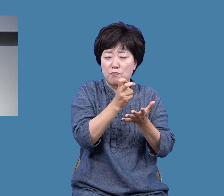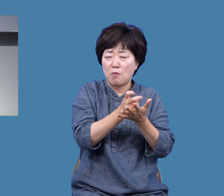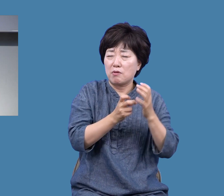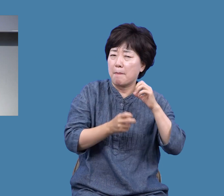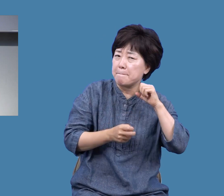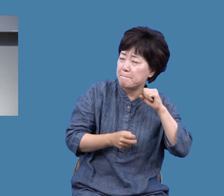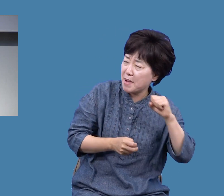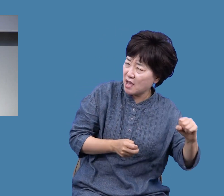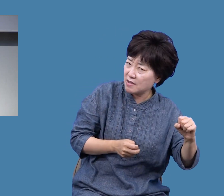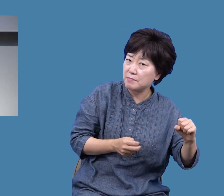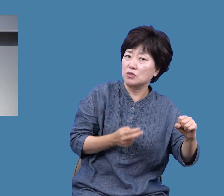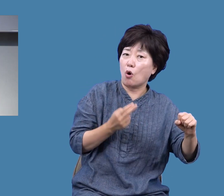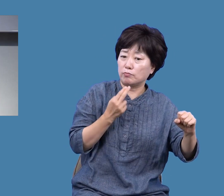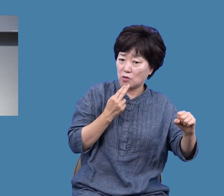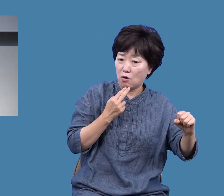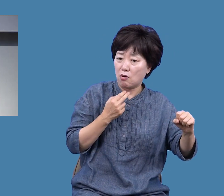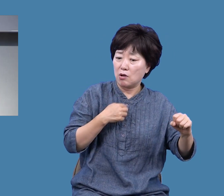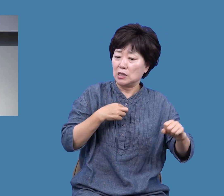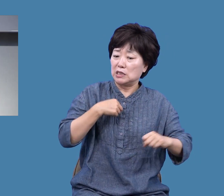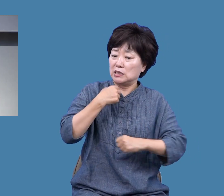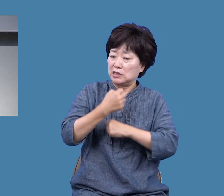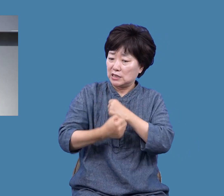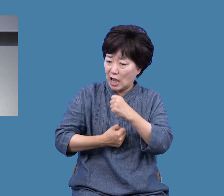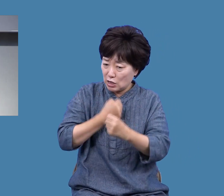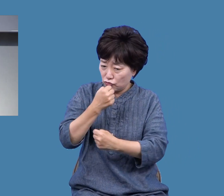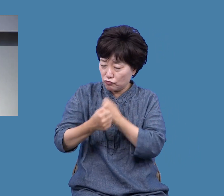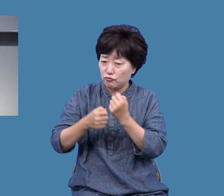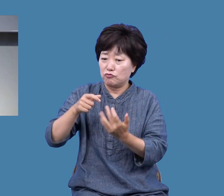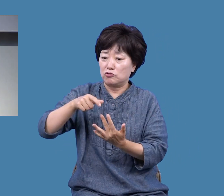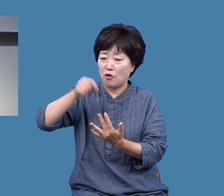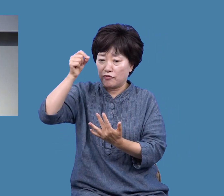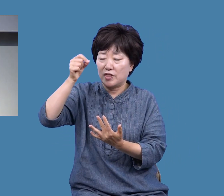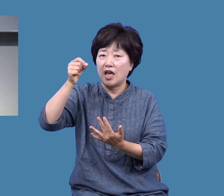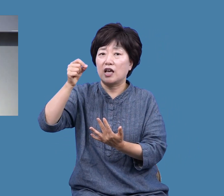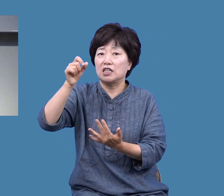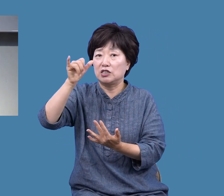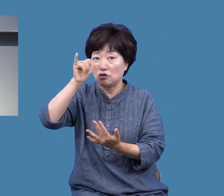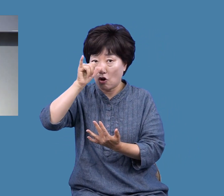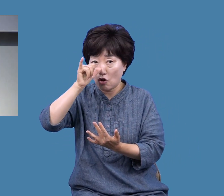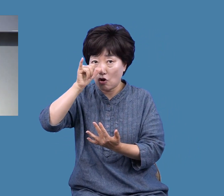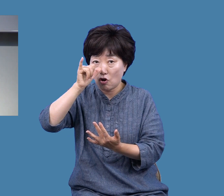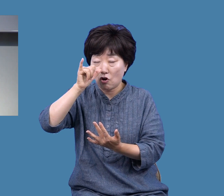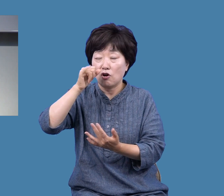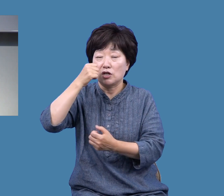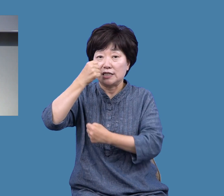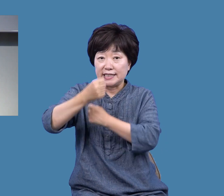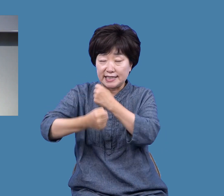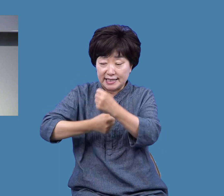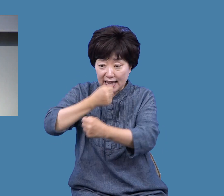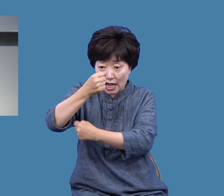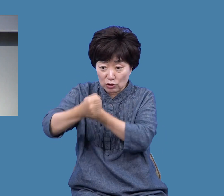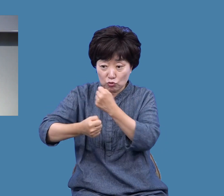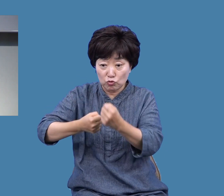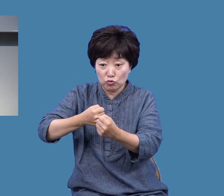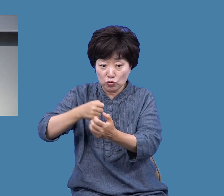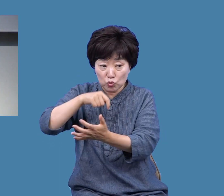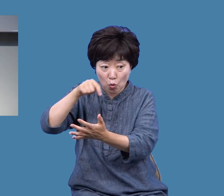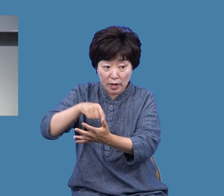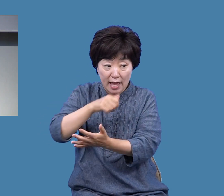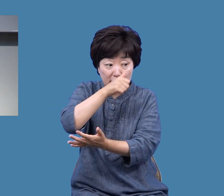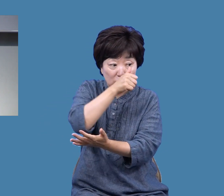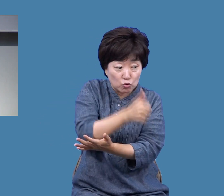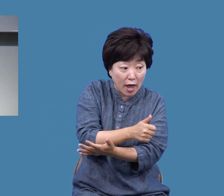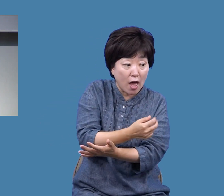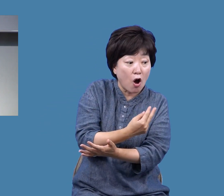않으셨어요. 우리에게 자유롭게 선택할 수 있는 자유를 주셨어요. 그 자유 가운데는 물론 죄를 짓는 게 아니라도